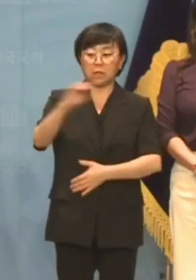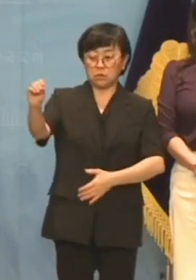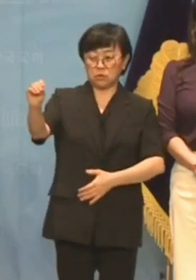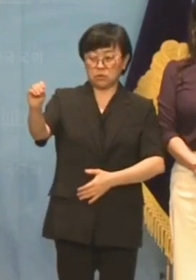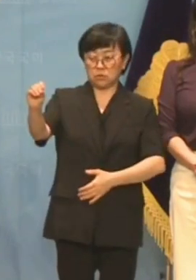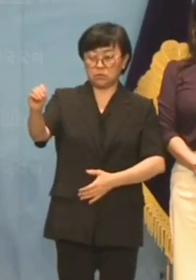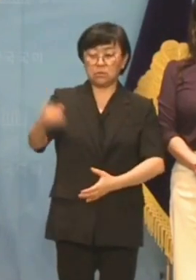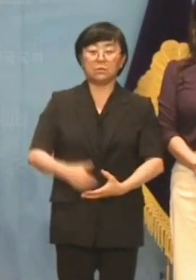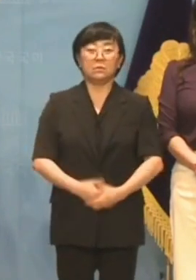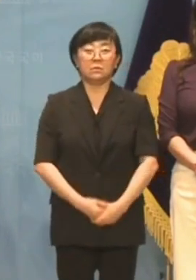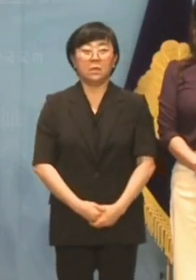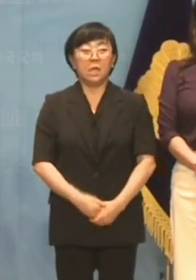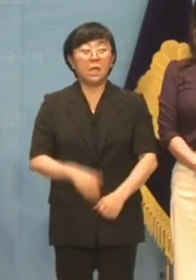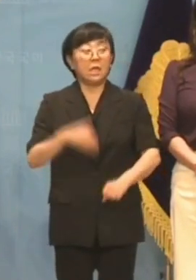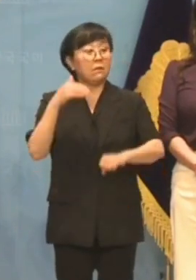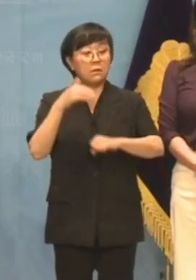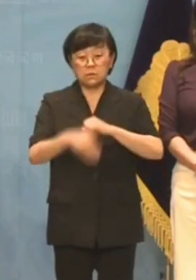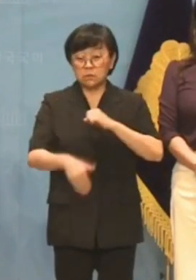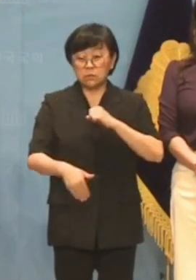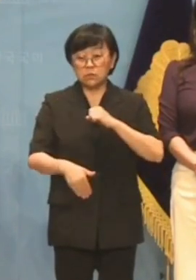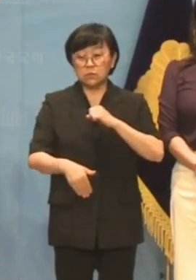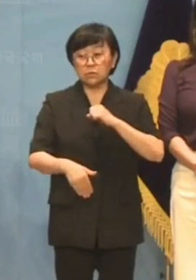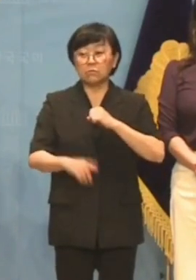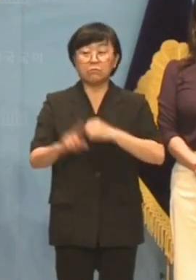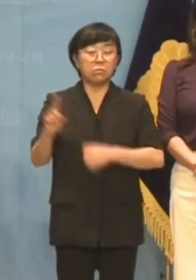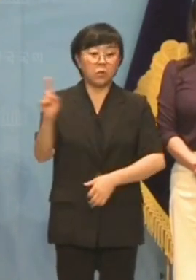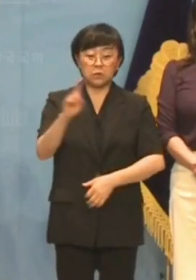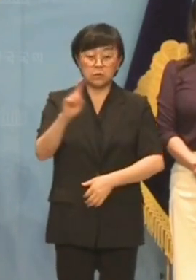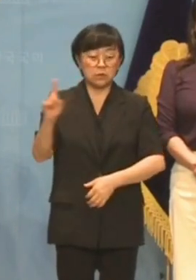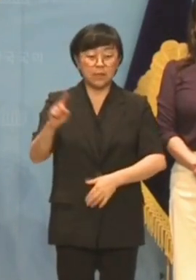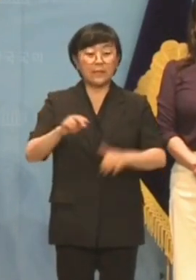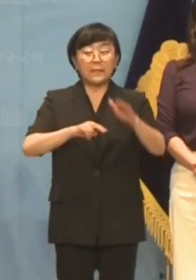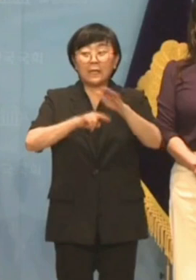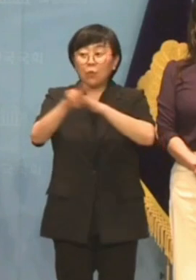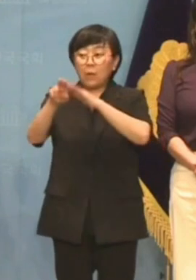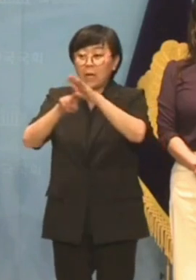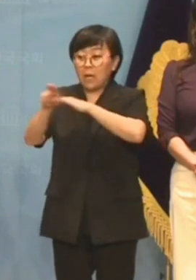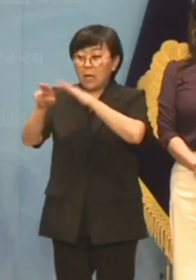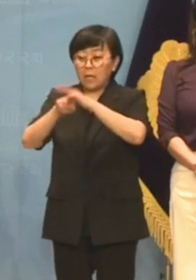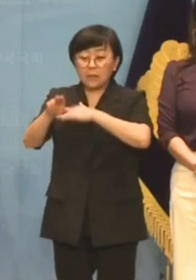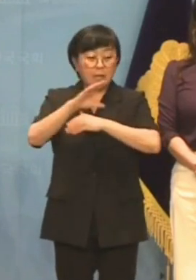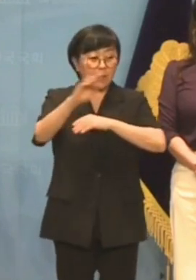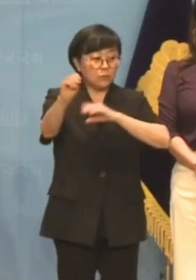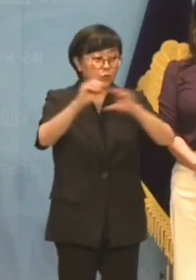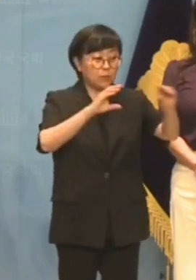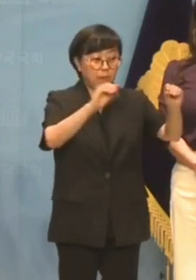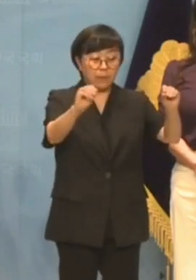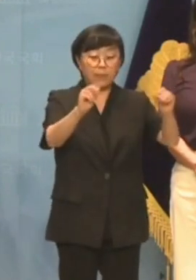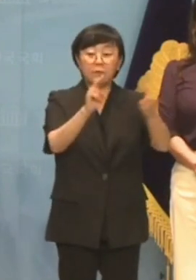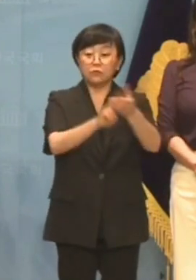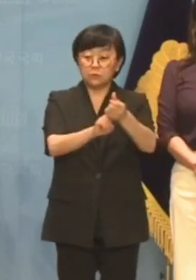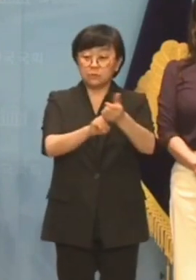사라졌습니다. 이렇게 다 도망가고 감추면은